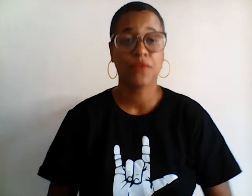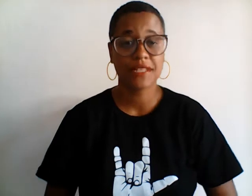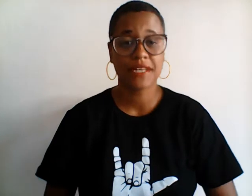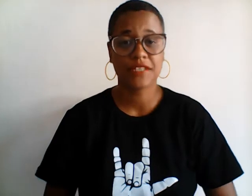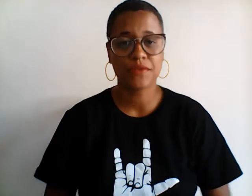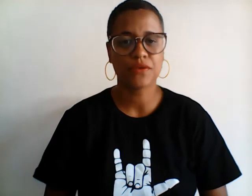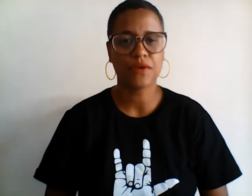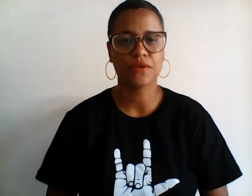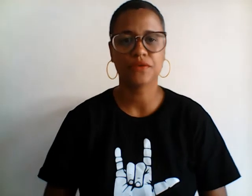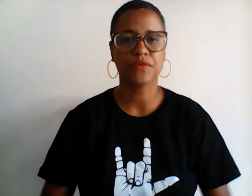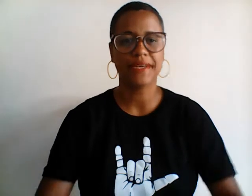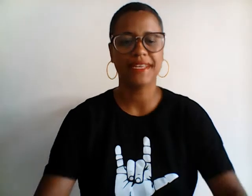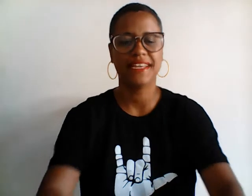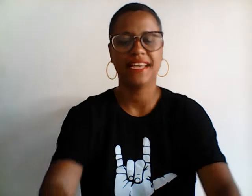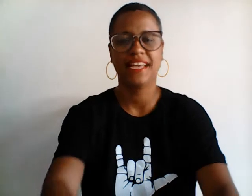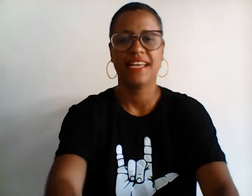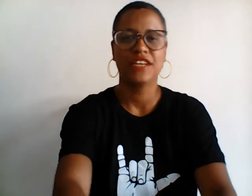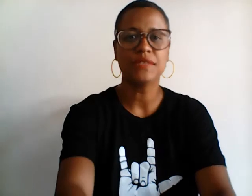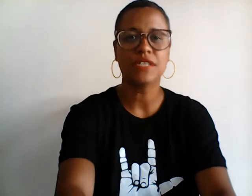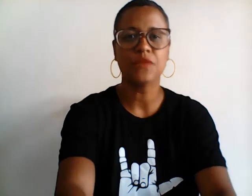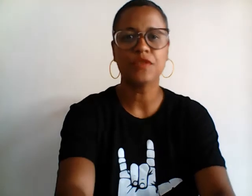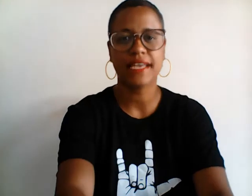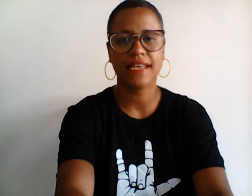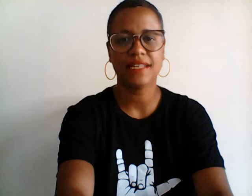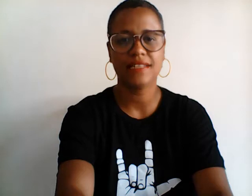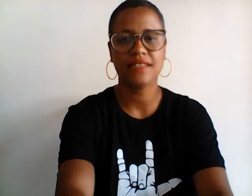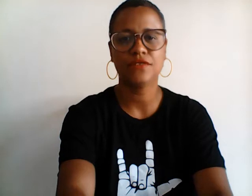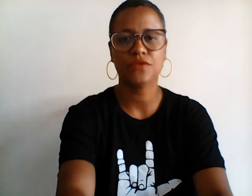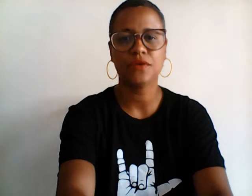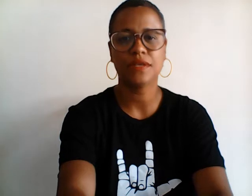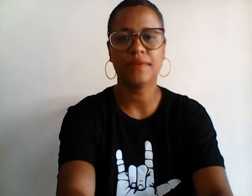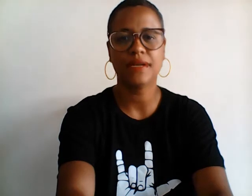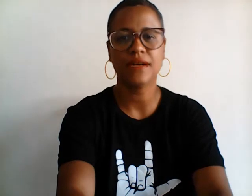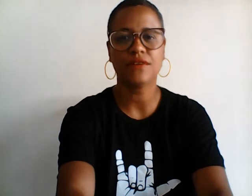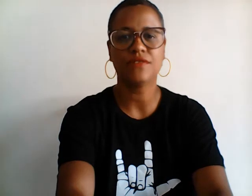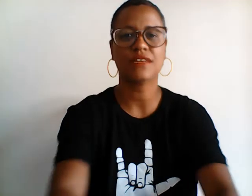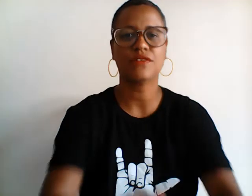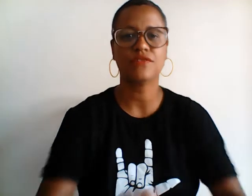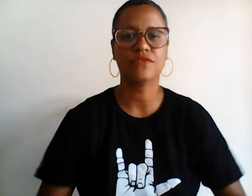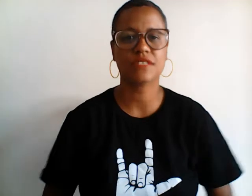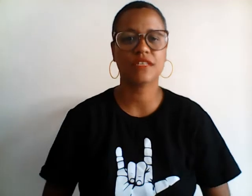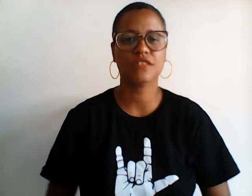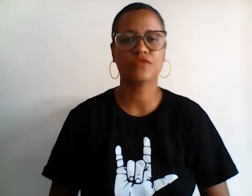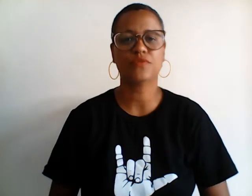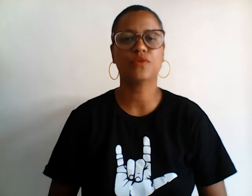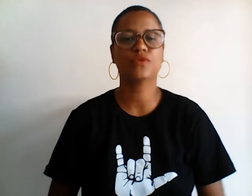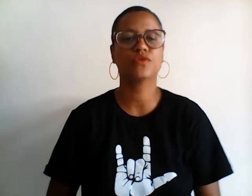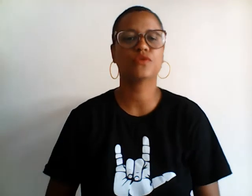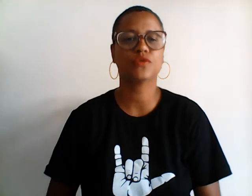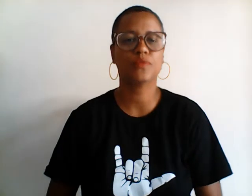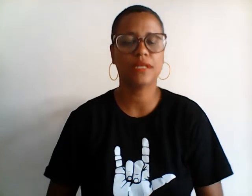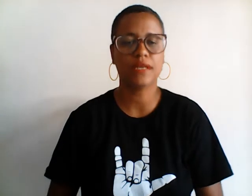Boa tarde, pessoal, tudo bem? Eu me chamo Aniele e eu estou aqui para conversar com vocês um pouco sobre